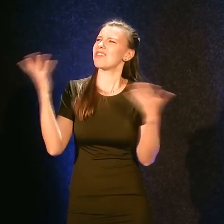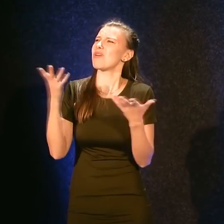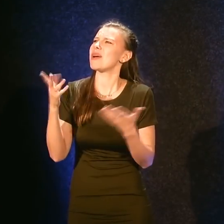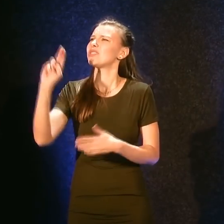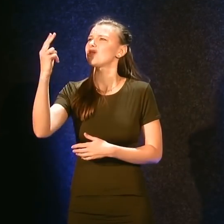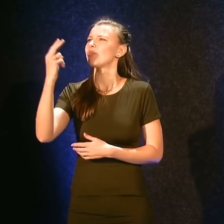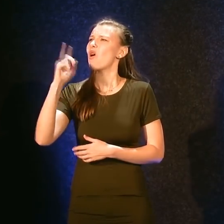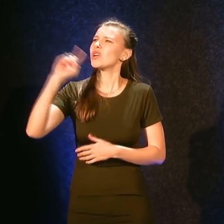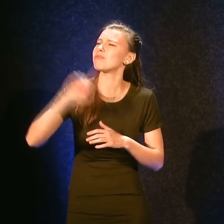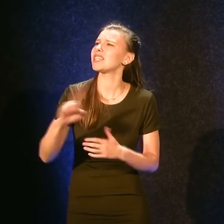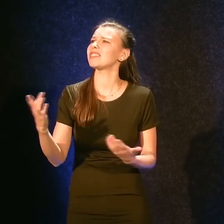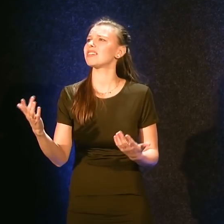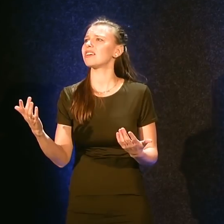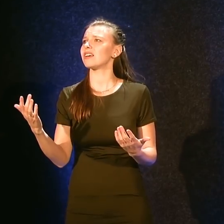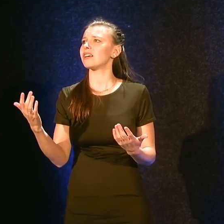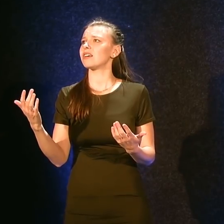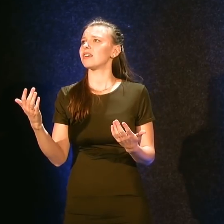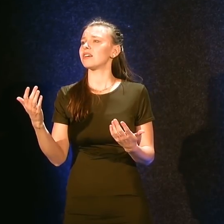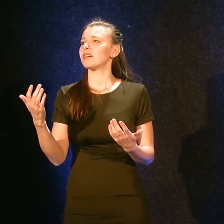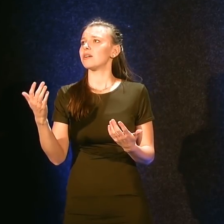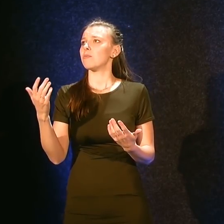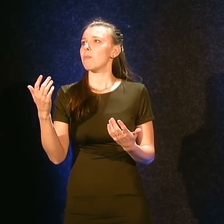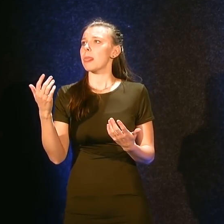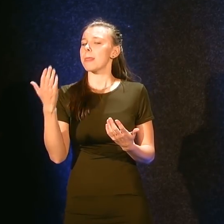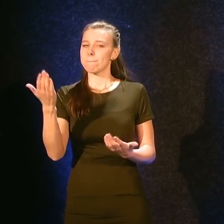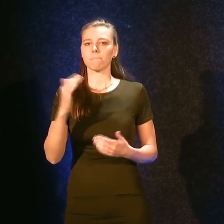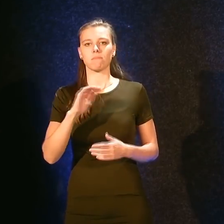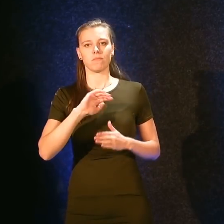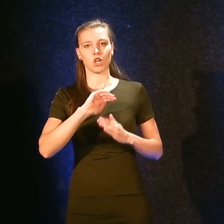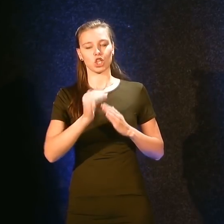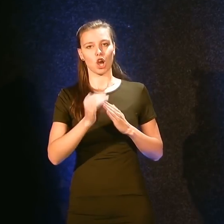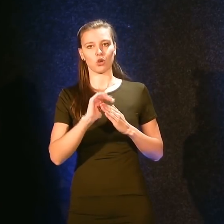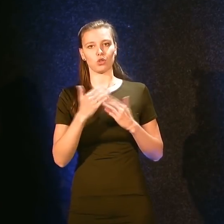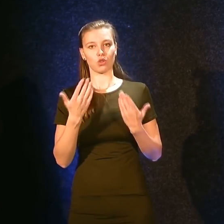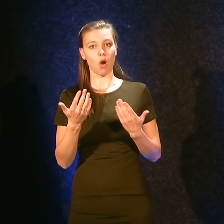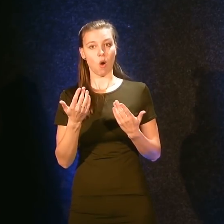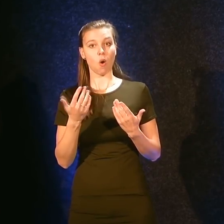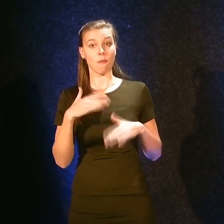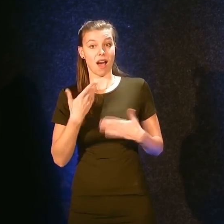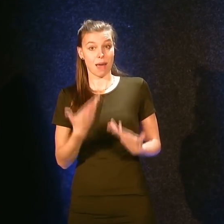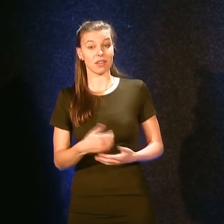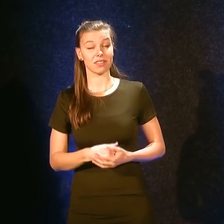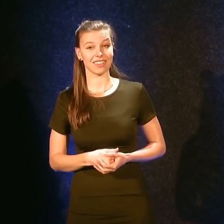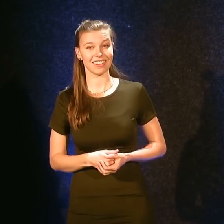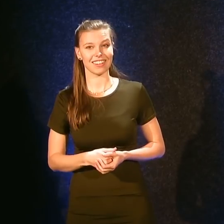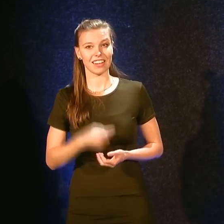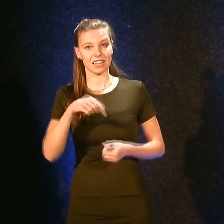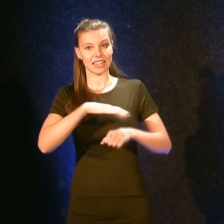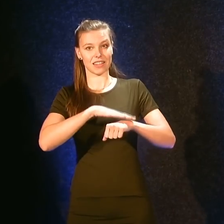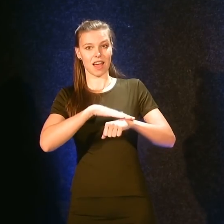me niet? En dat is een troost, vrienden. die we gek genoeg mogen hebben in deze